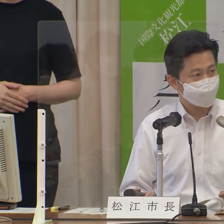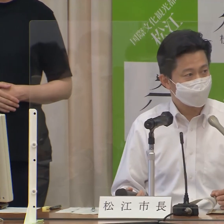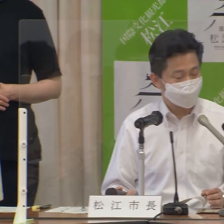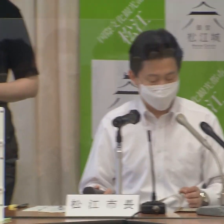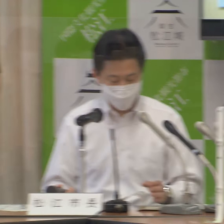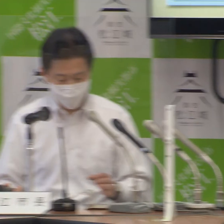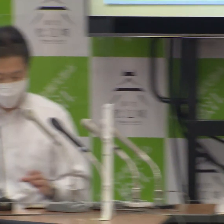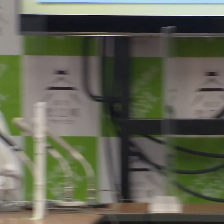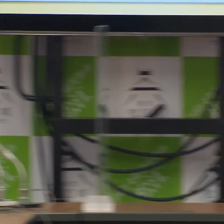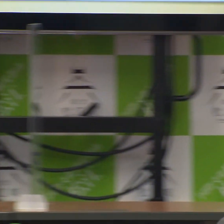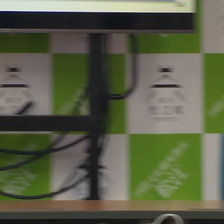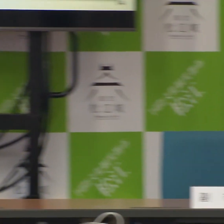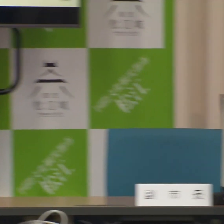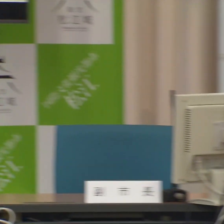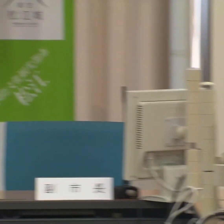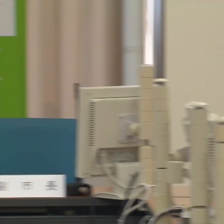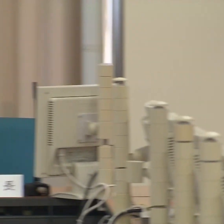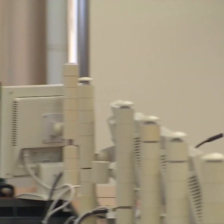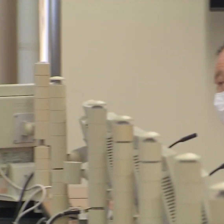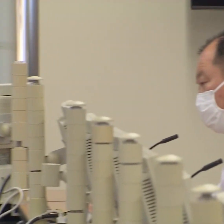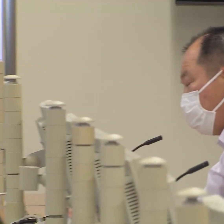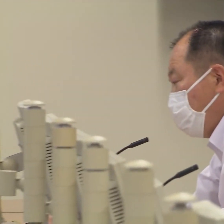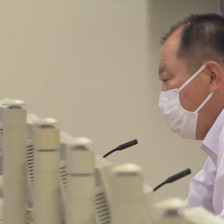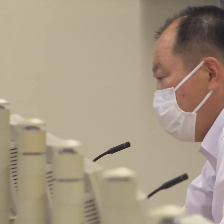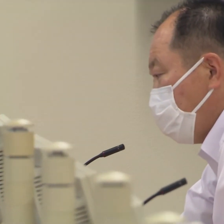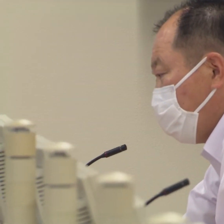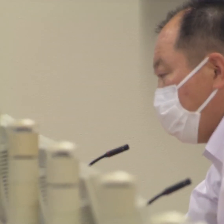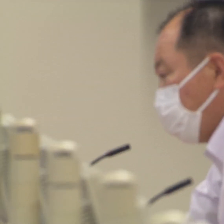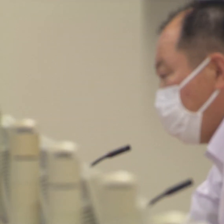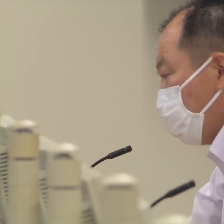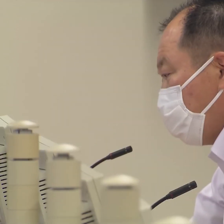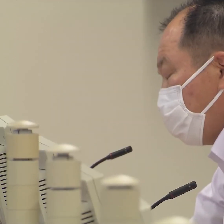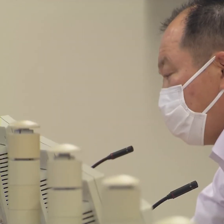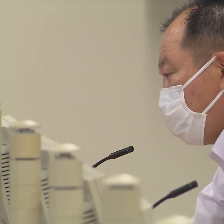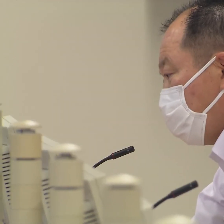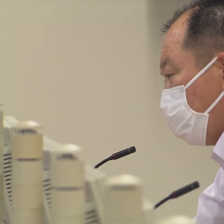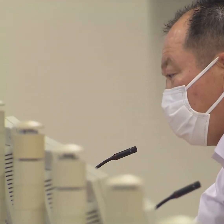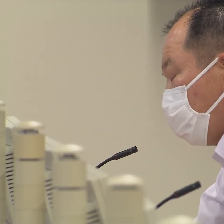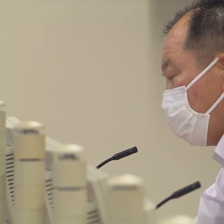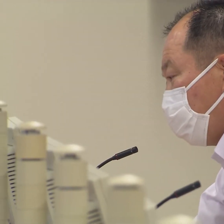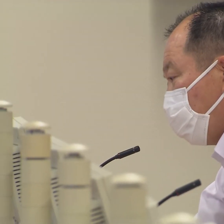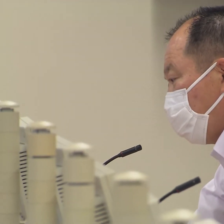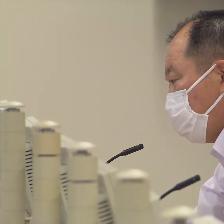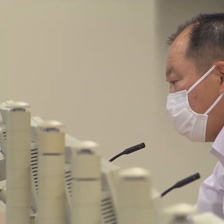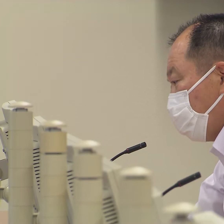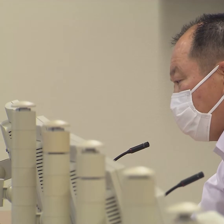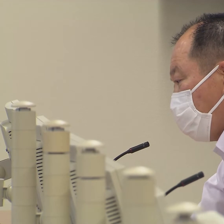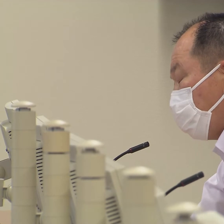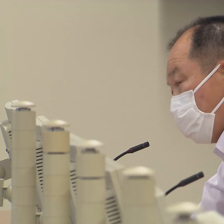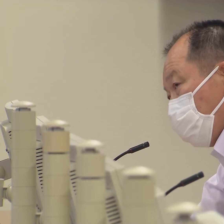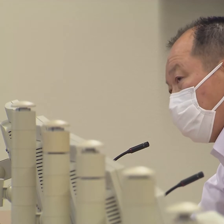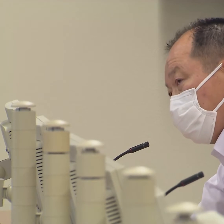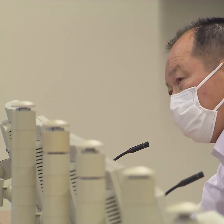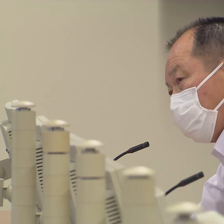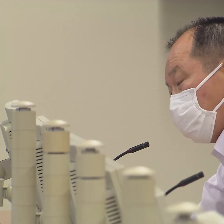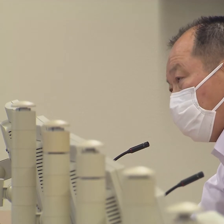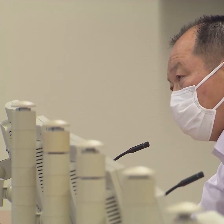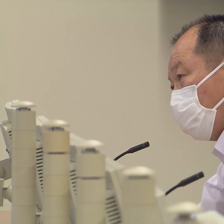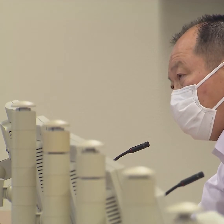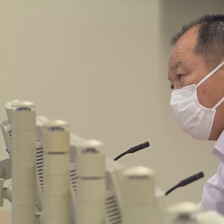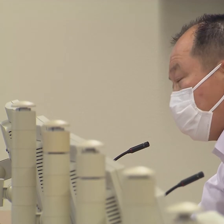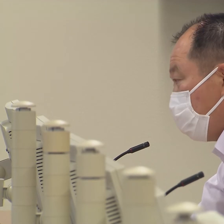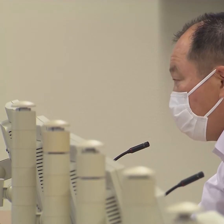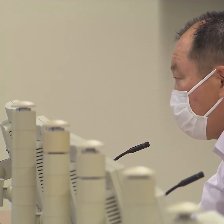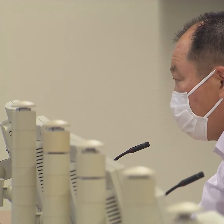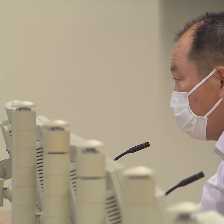はい、先ほど50数名と申しましたが、まあ、メインは保健福祉総合センターの健康推進課というところ